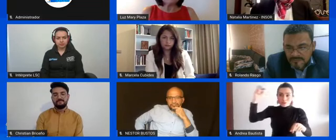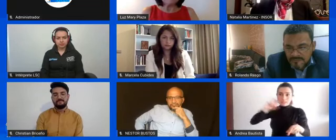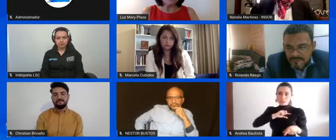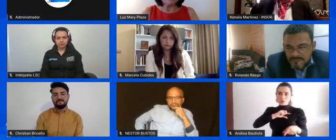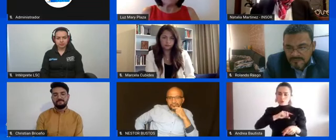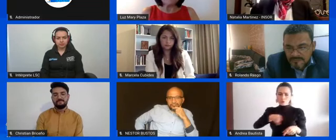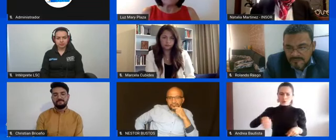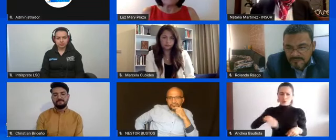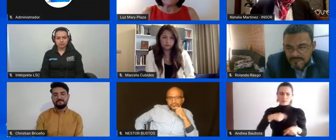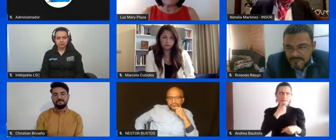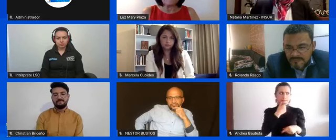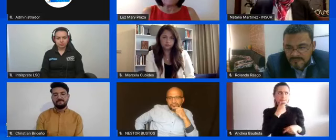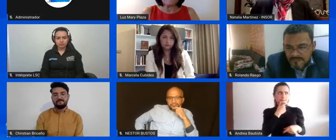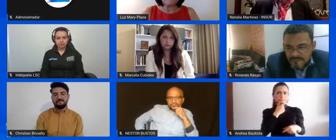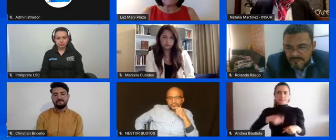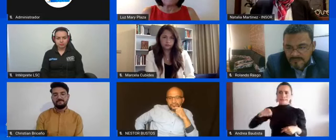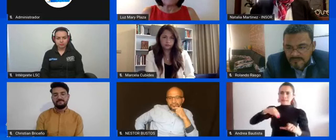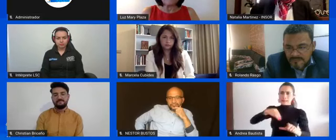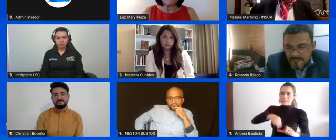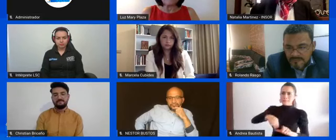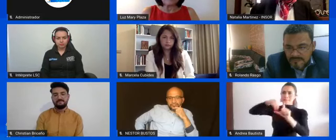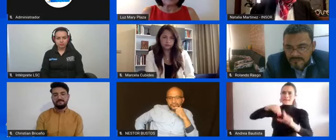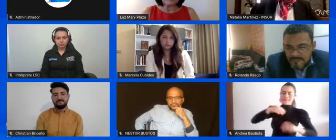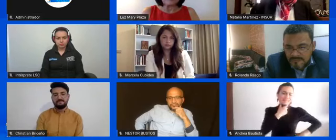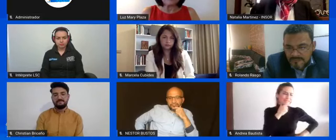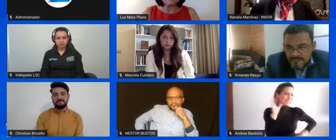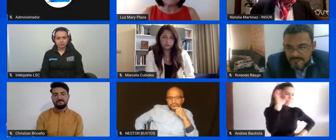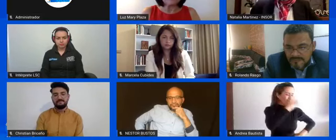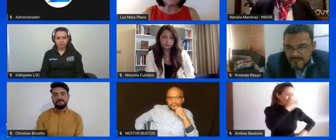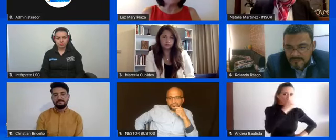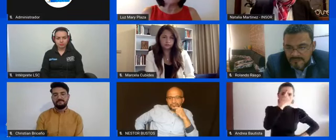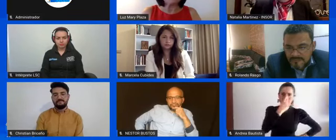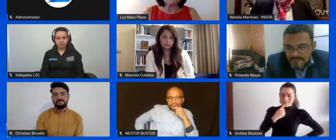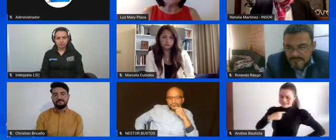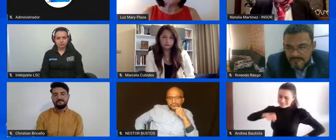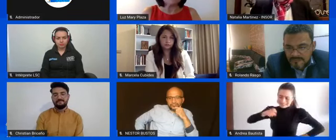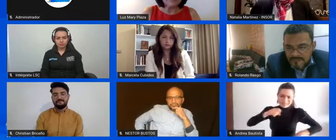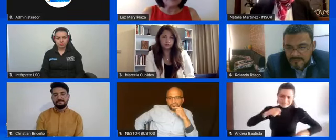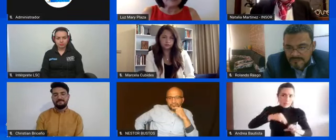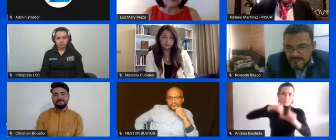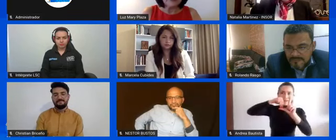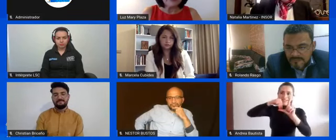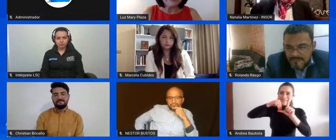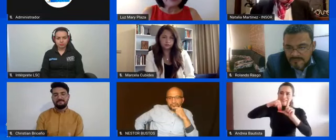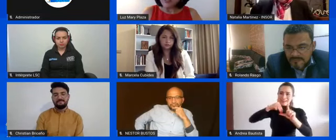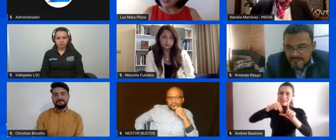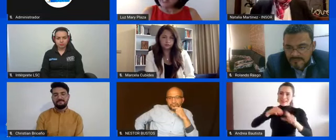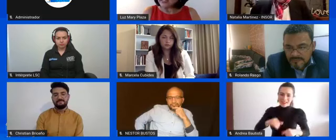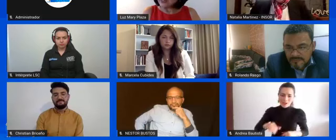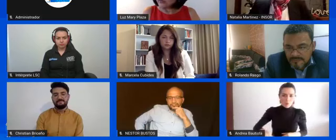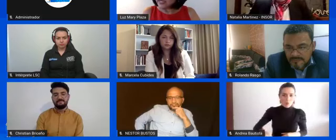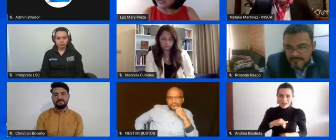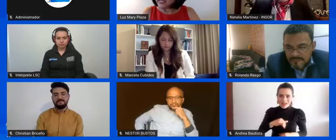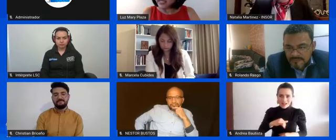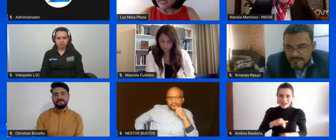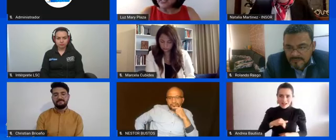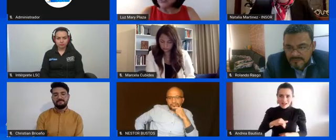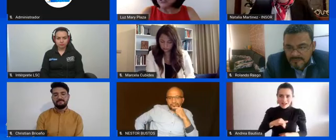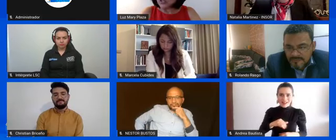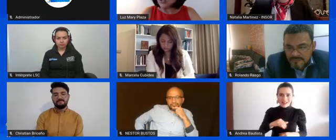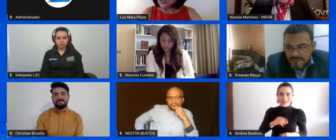se hablaba fuera de Colombia. Entonces ellos pudieron trabajar, pudieron hacer su